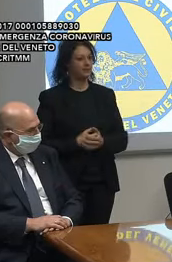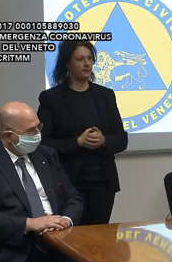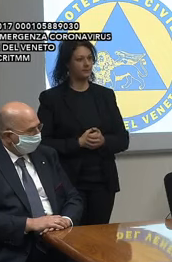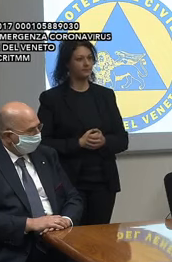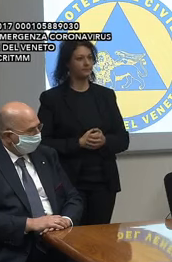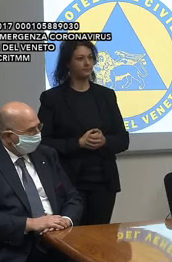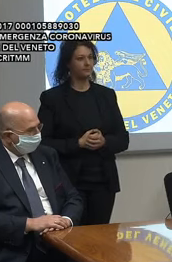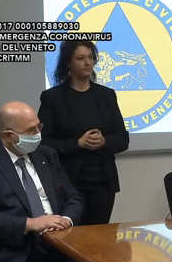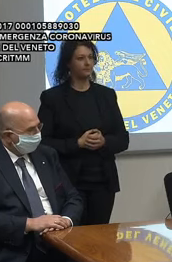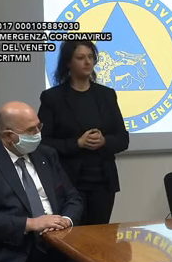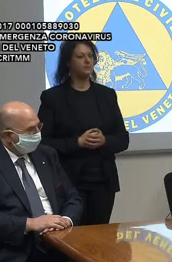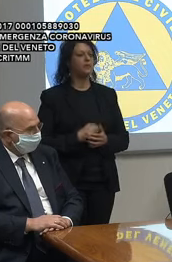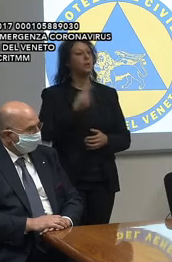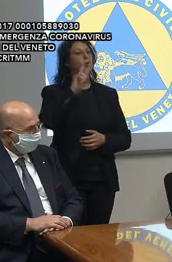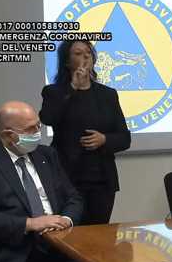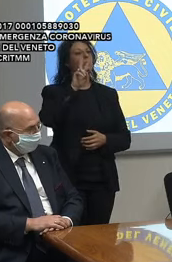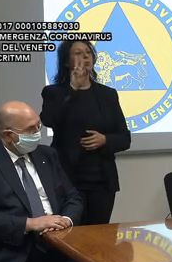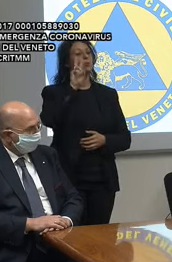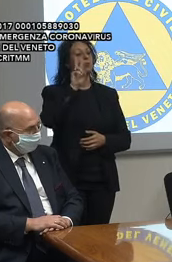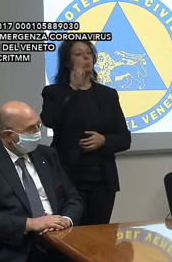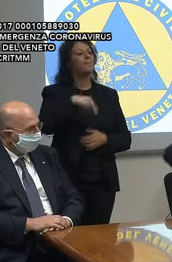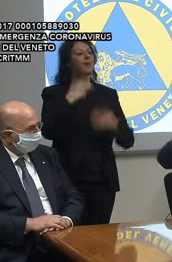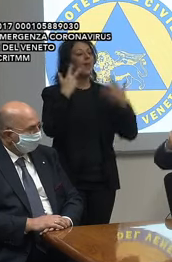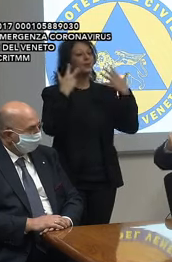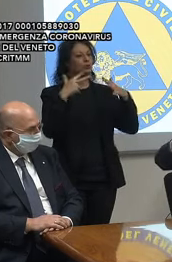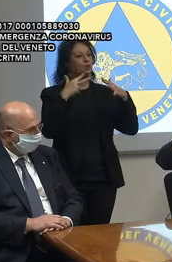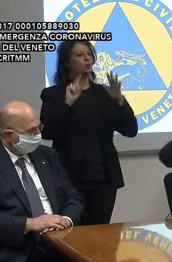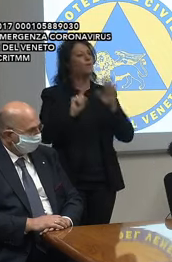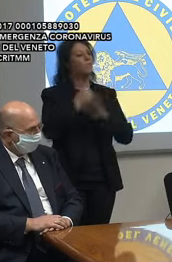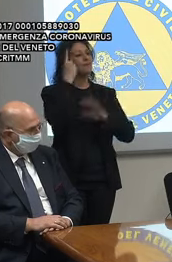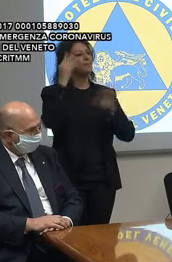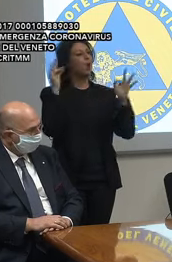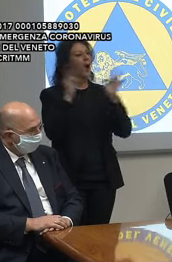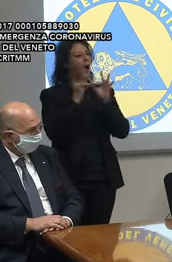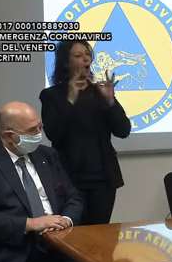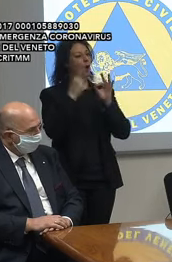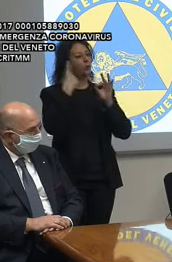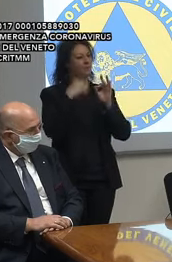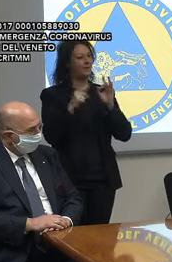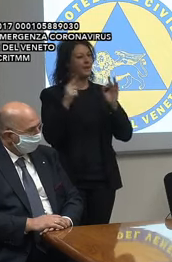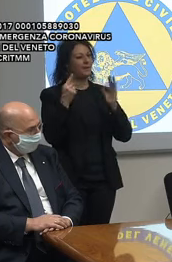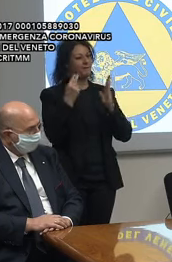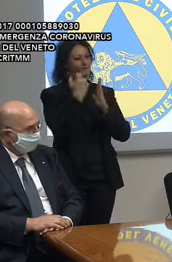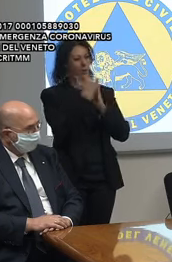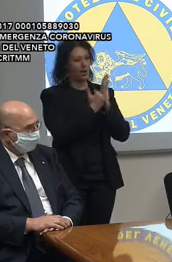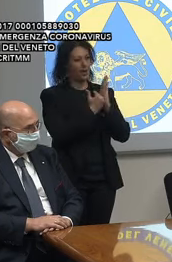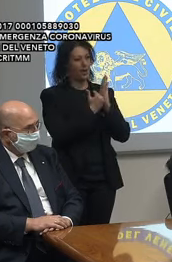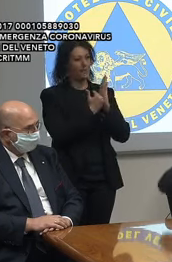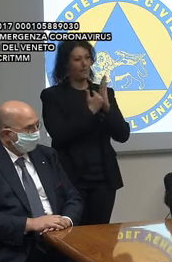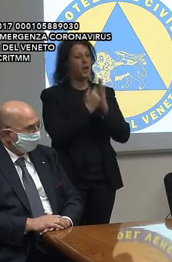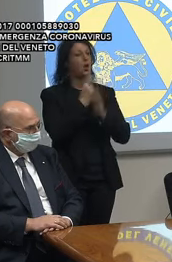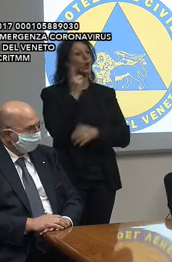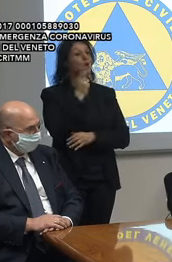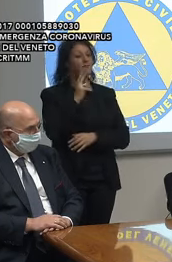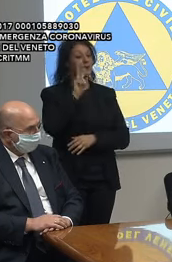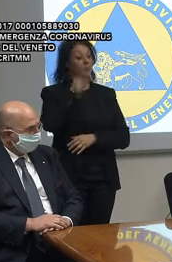2018 luglio abbiamo firmato il primo accordo di programma, a novembre 2018